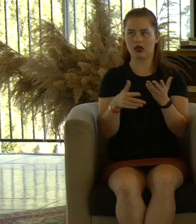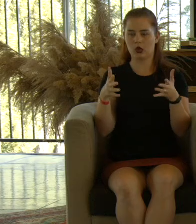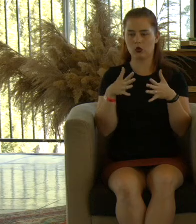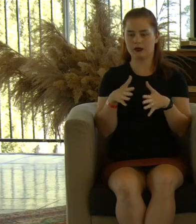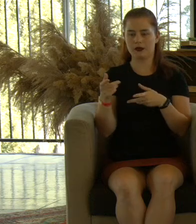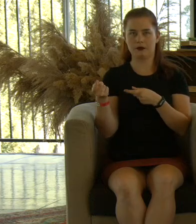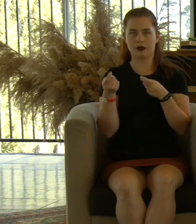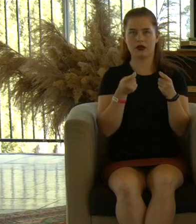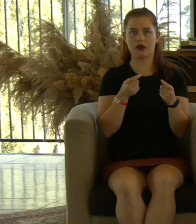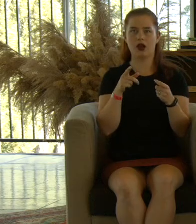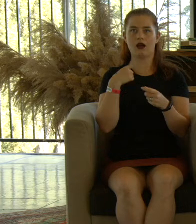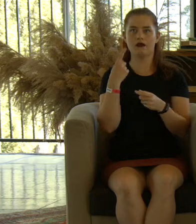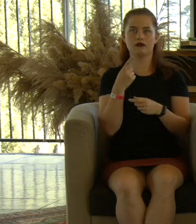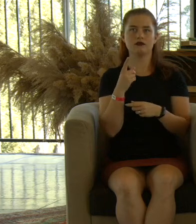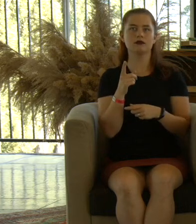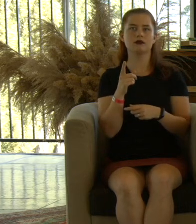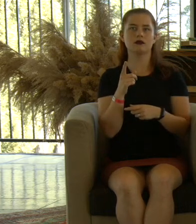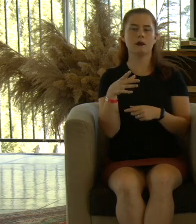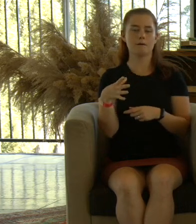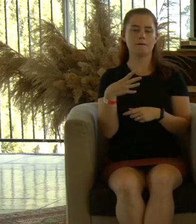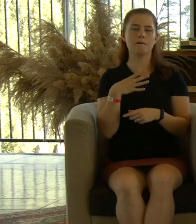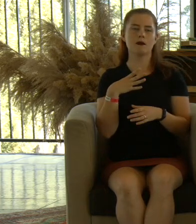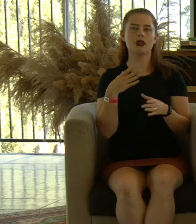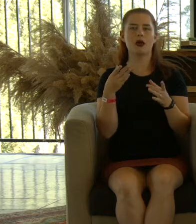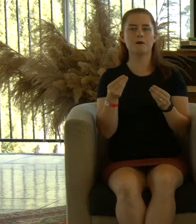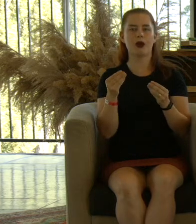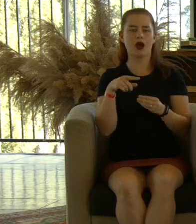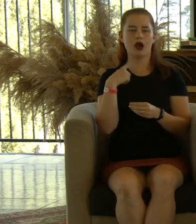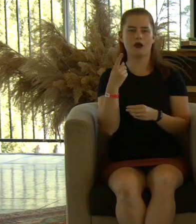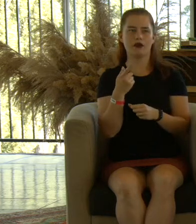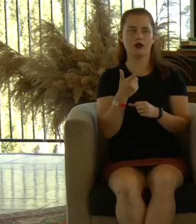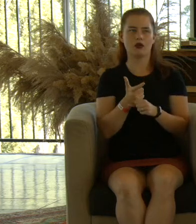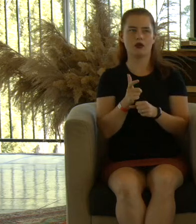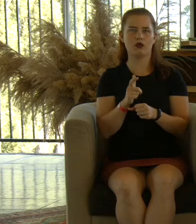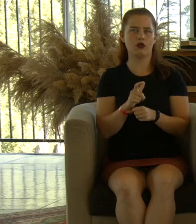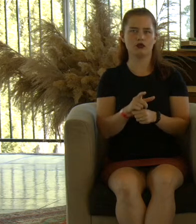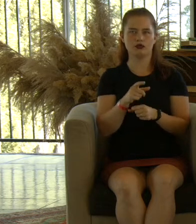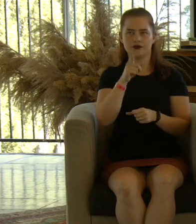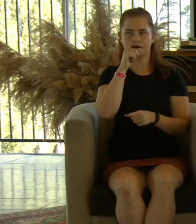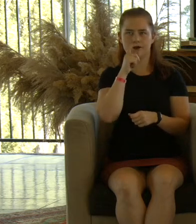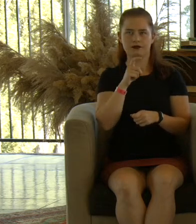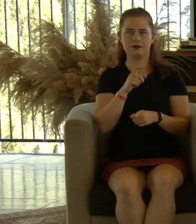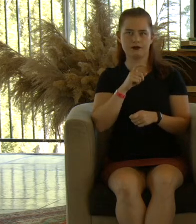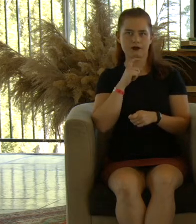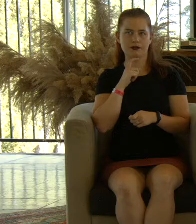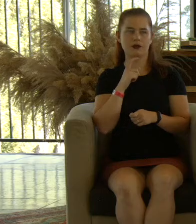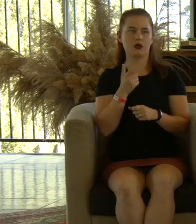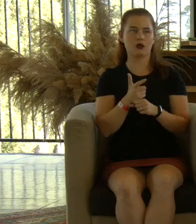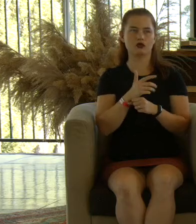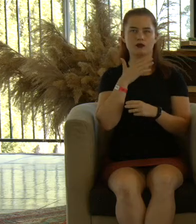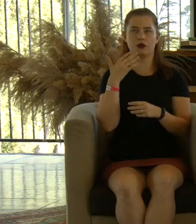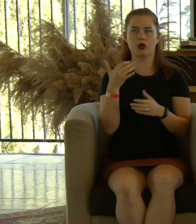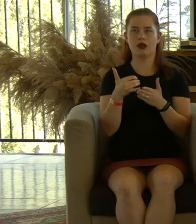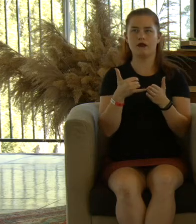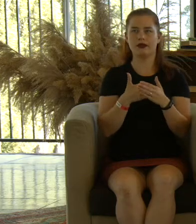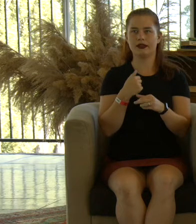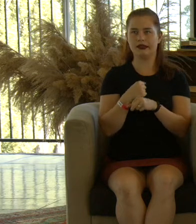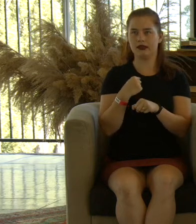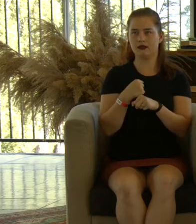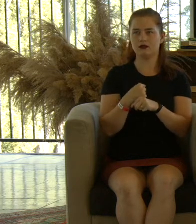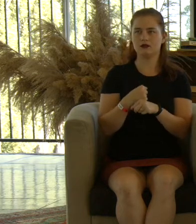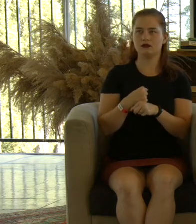и сравнилось с количеством виноградников, было, мягко говоря, небольшое расхождение. То есть сильно больше вин делалось. То же